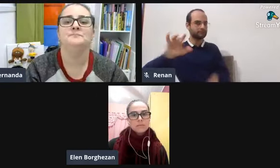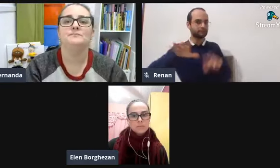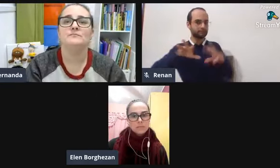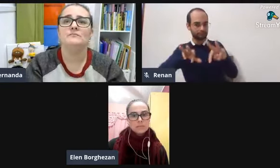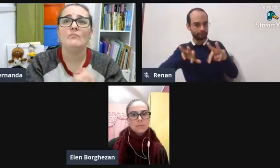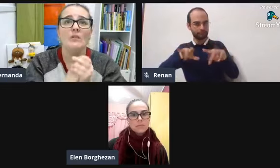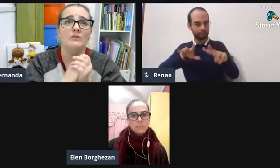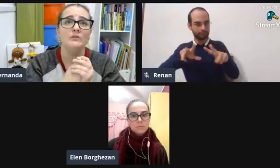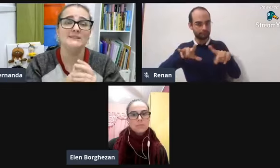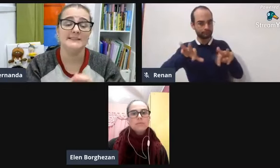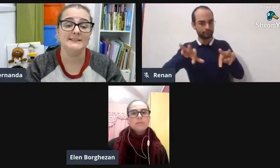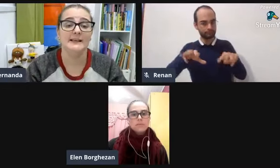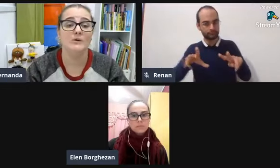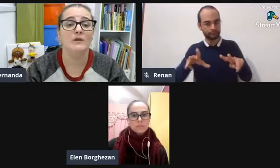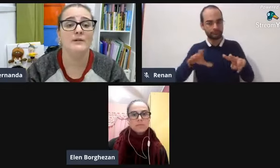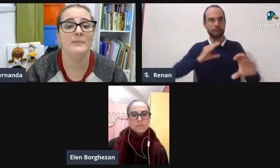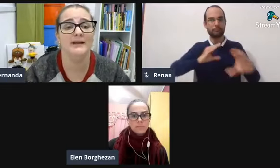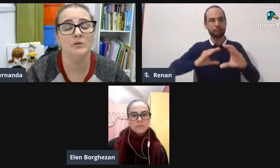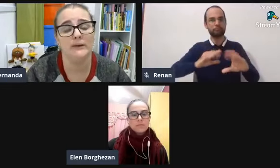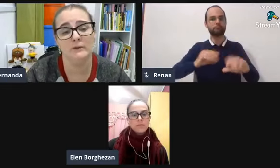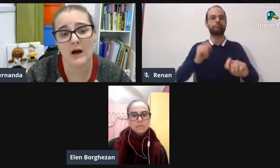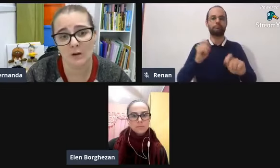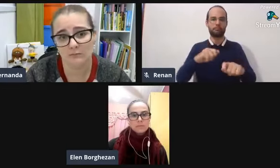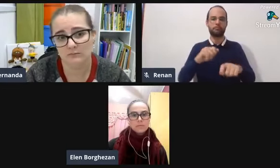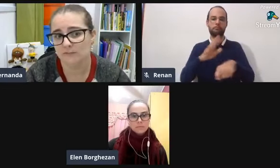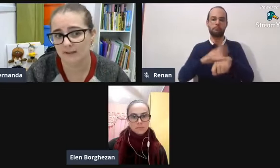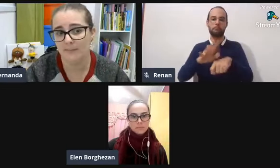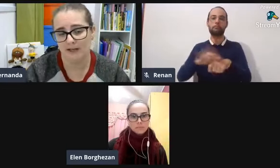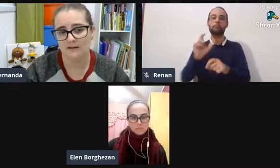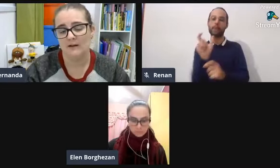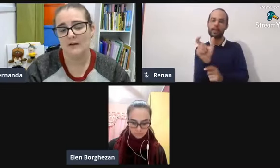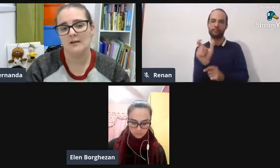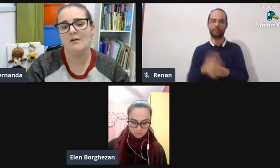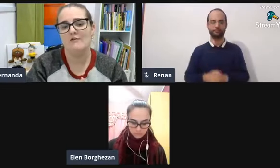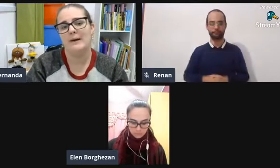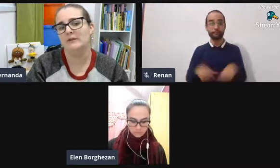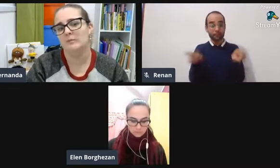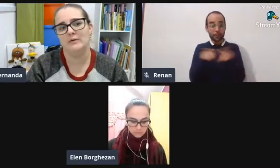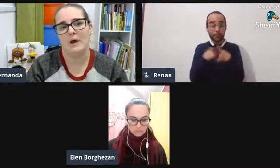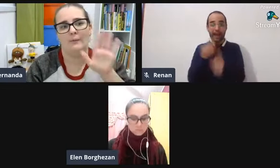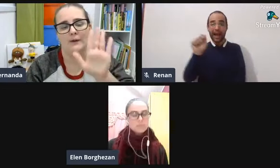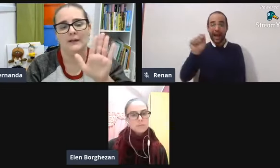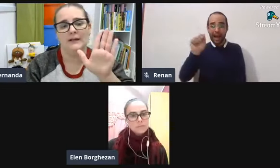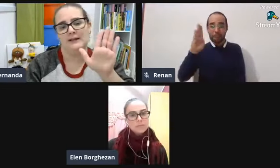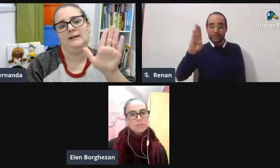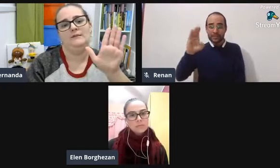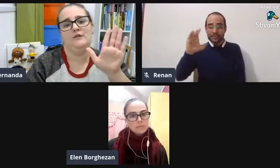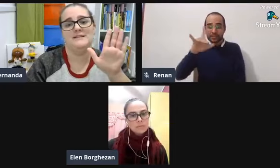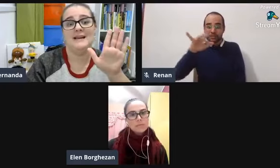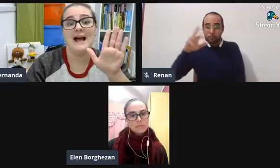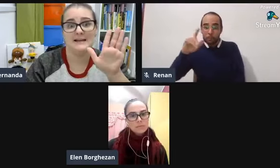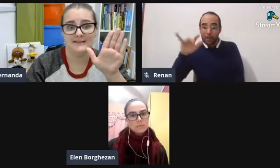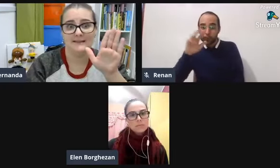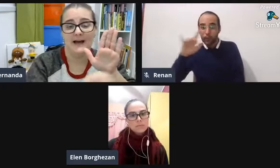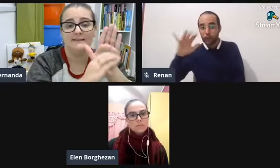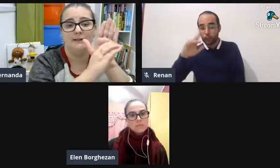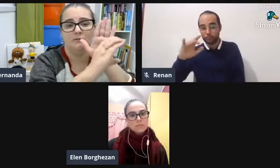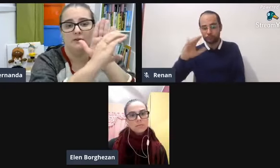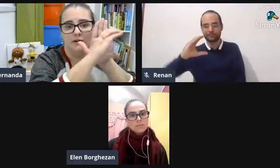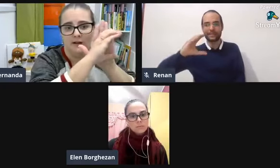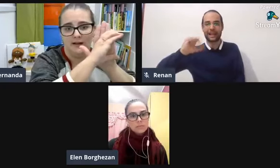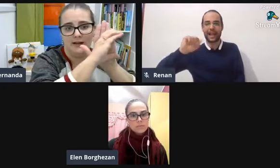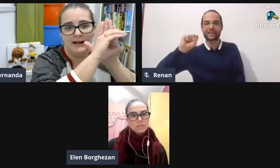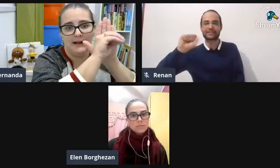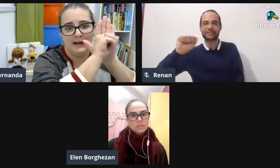palavra. Você tem o alfabeto manual também. O que é o alfabeto manual? Vou fazer casa, tá?